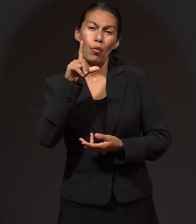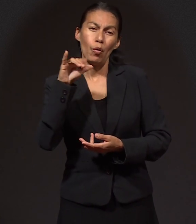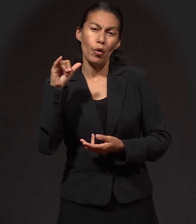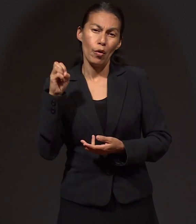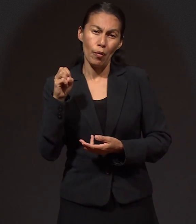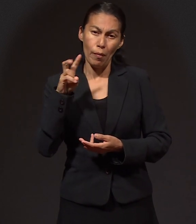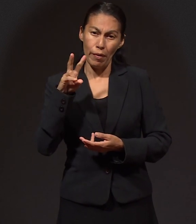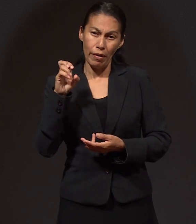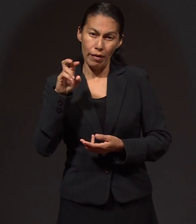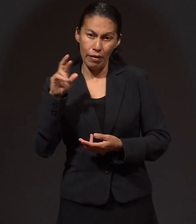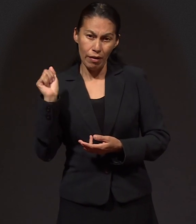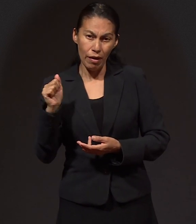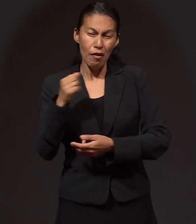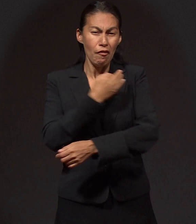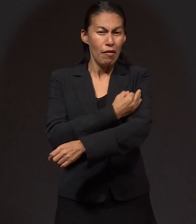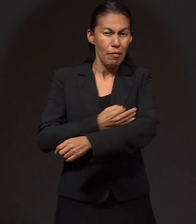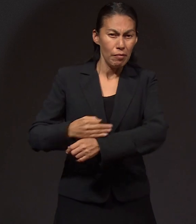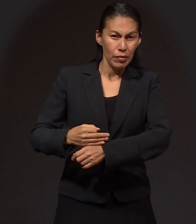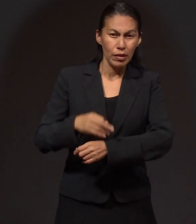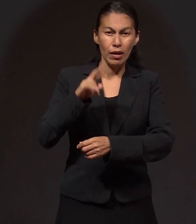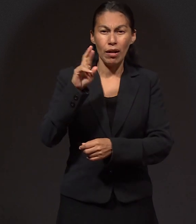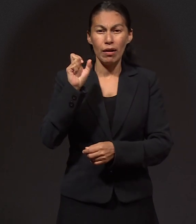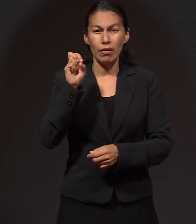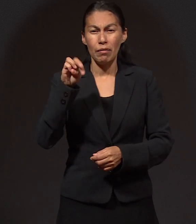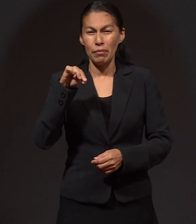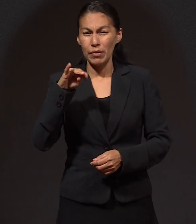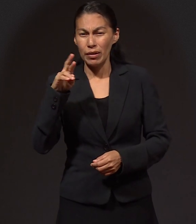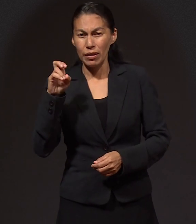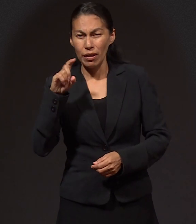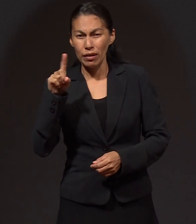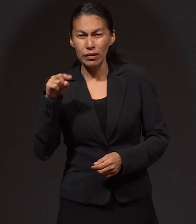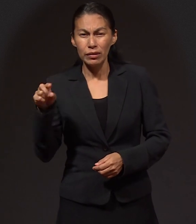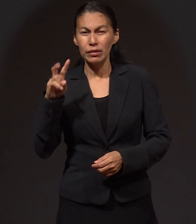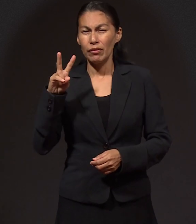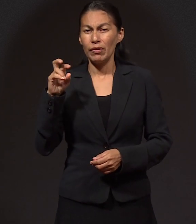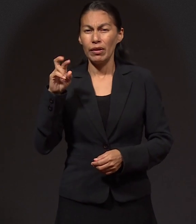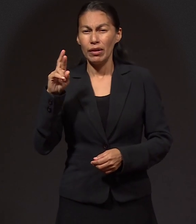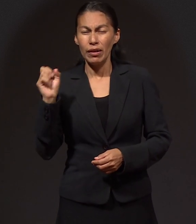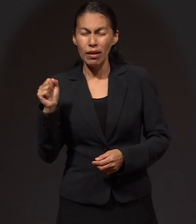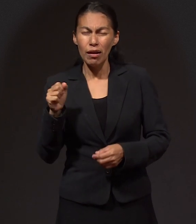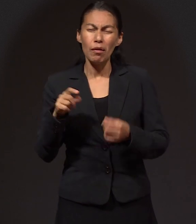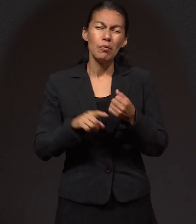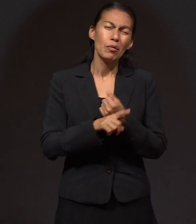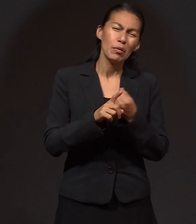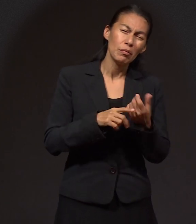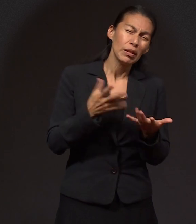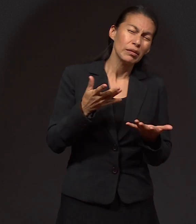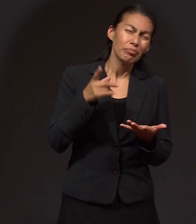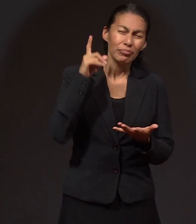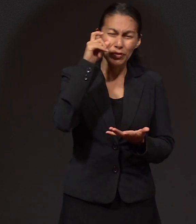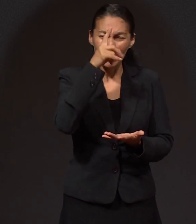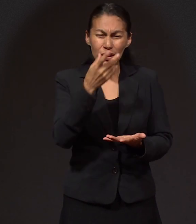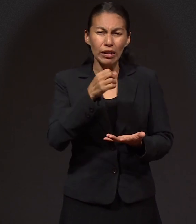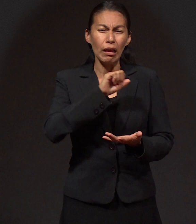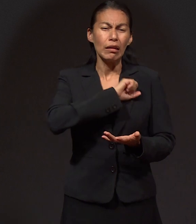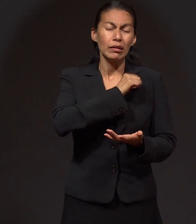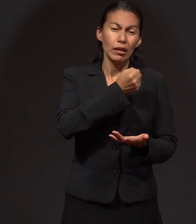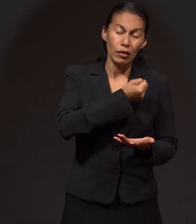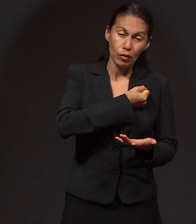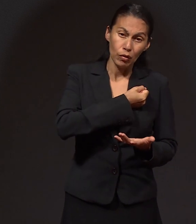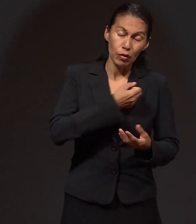Vera. Ellos necesitan nuestras oraciones, están pasando por situaciones difíciles de salud